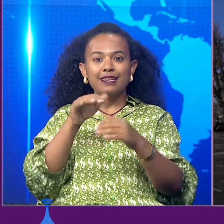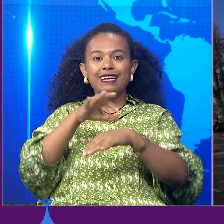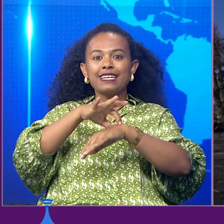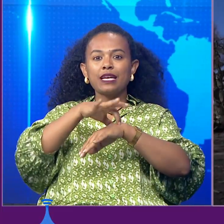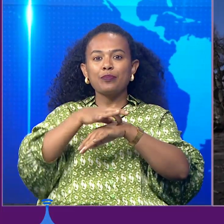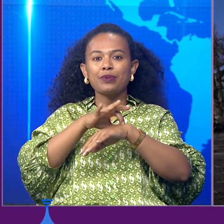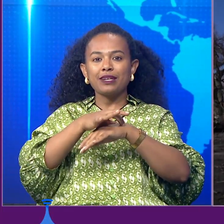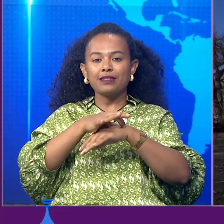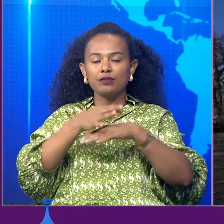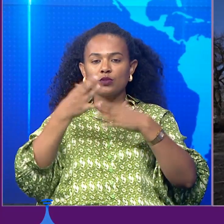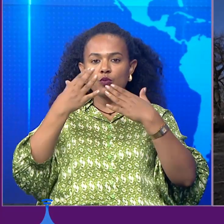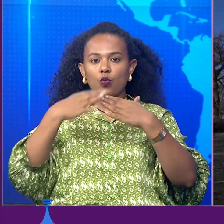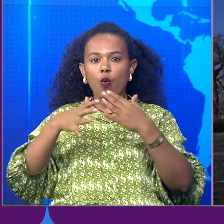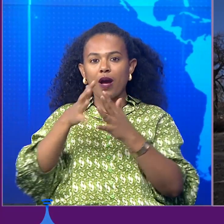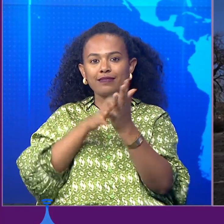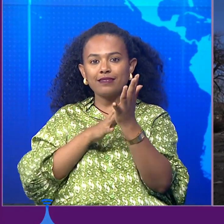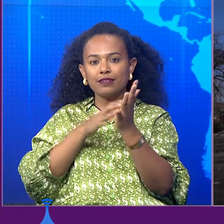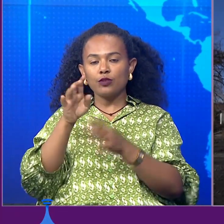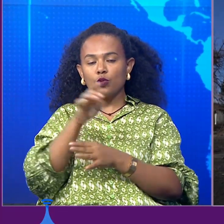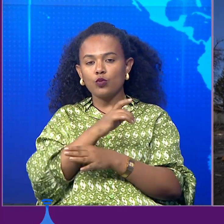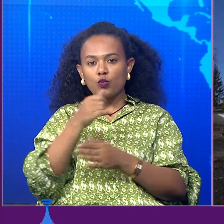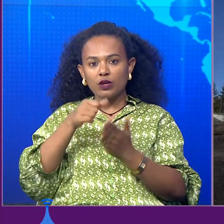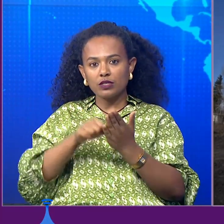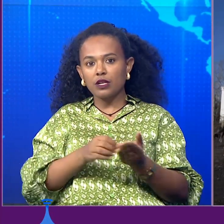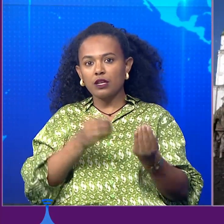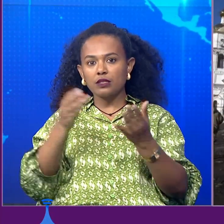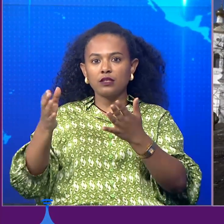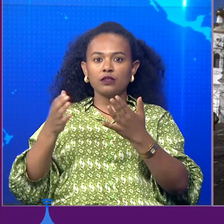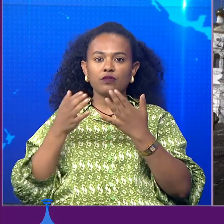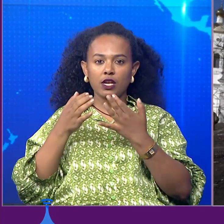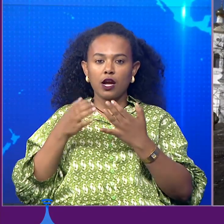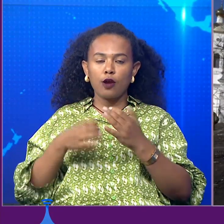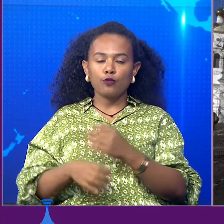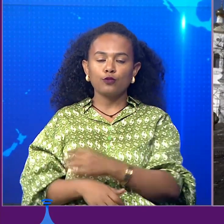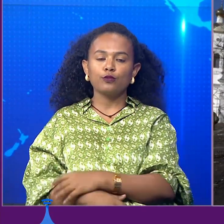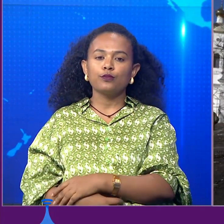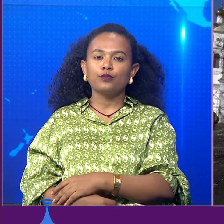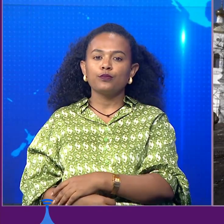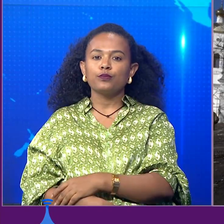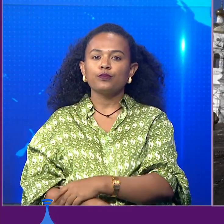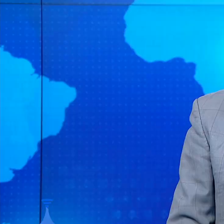የሆኑ ዋስትናዎች እንድትሰጥ ይፈልጋሉ።